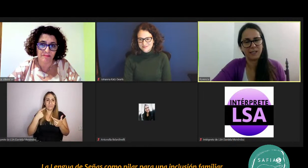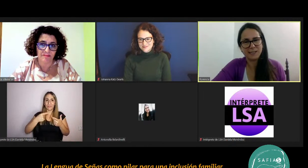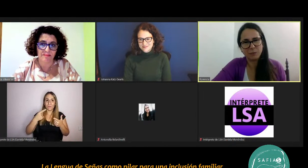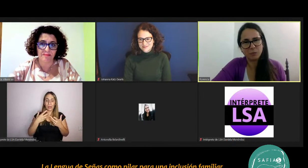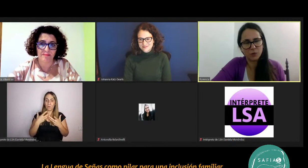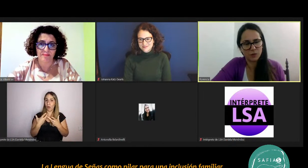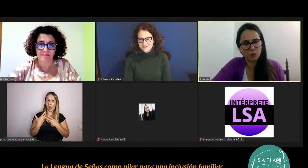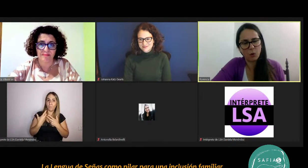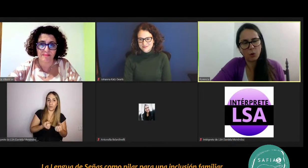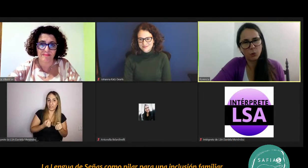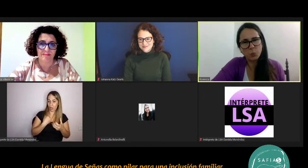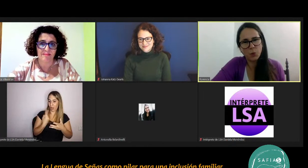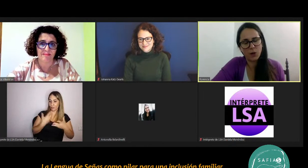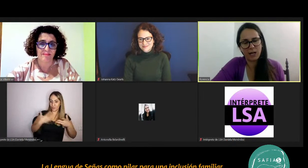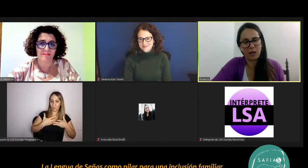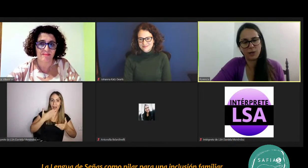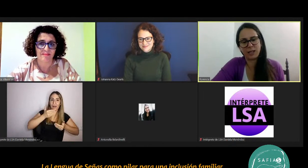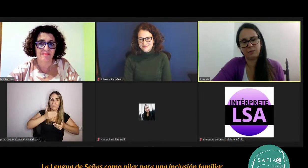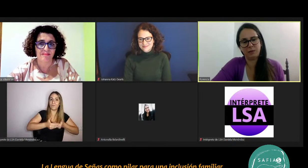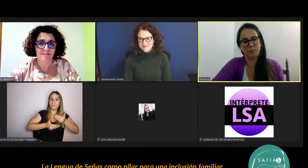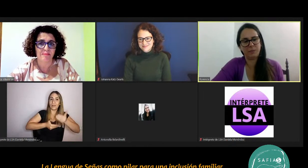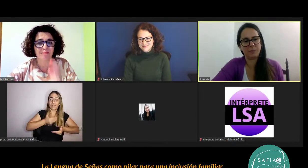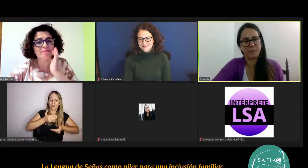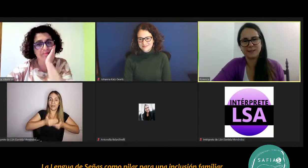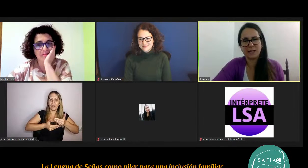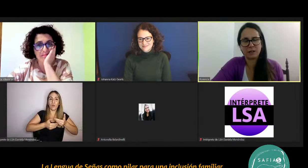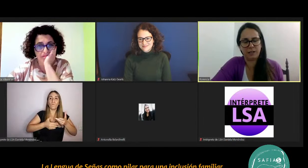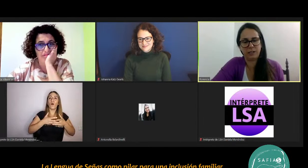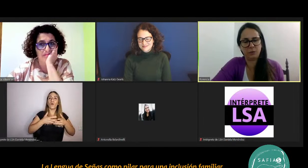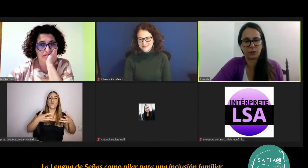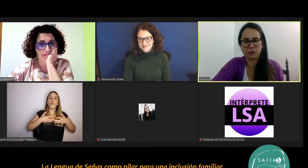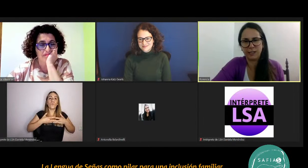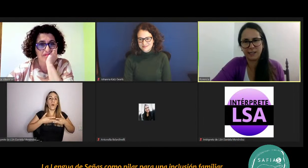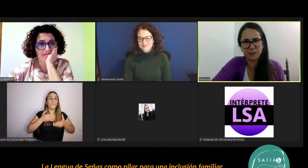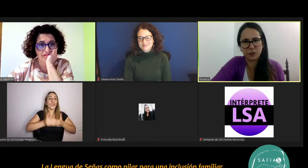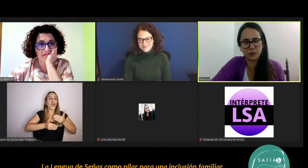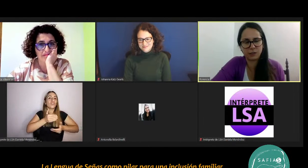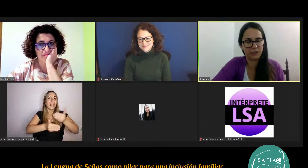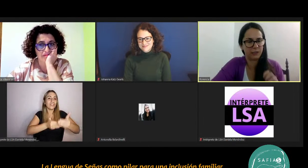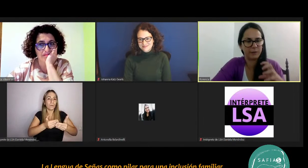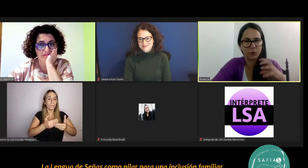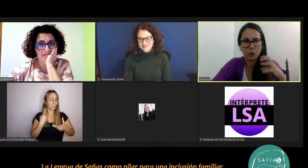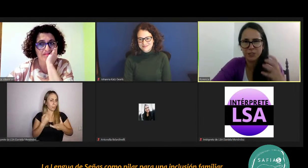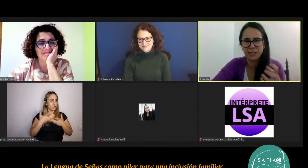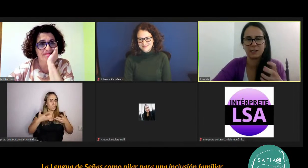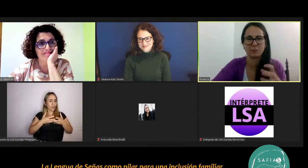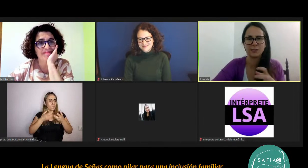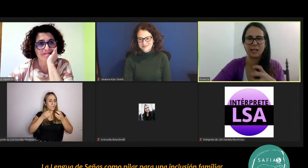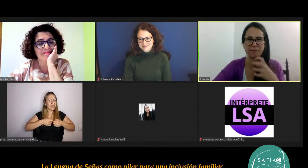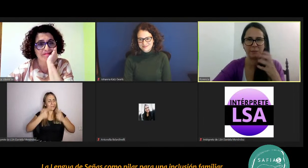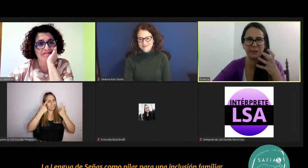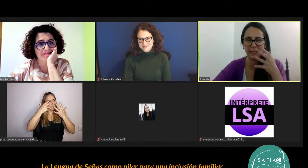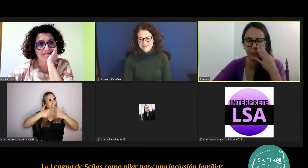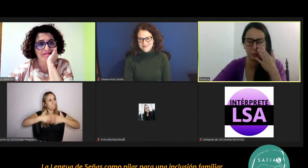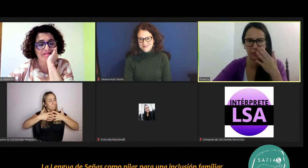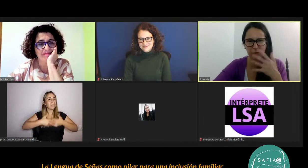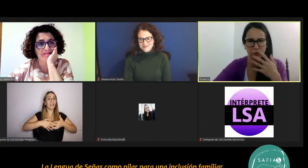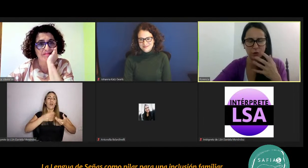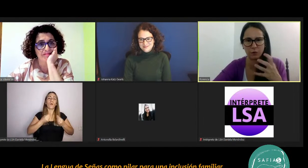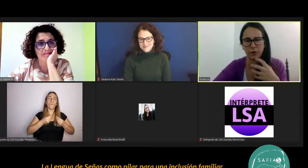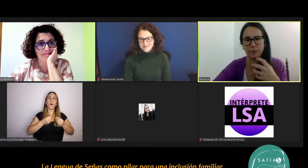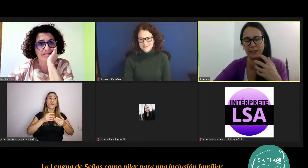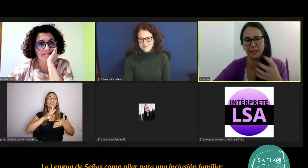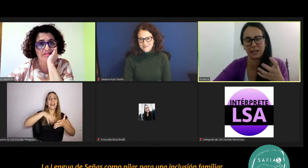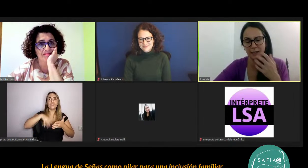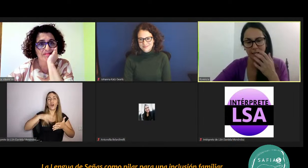que hicimos como grupo a la hora de pensar nuestros textos y ver cómo llegábamos a las familias, porque no